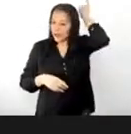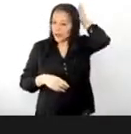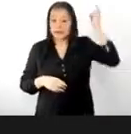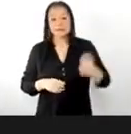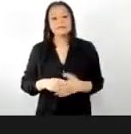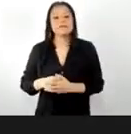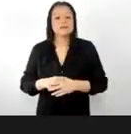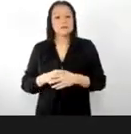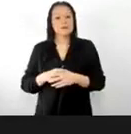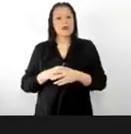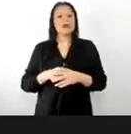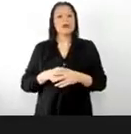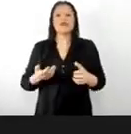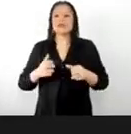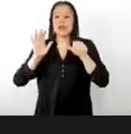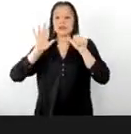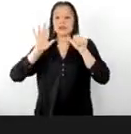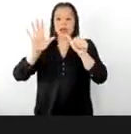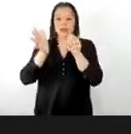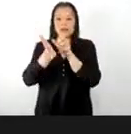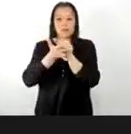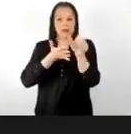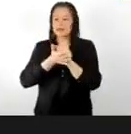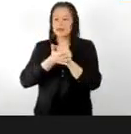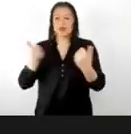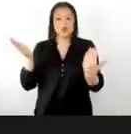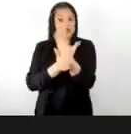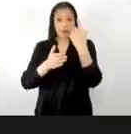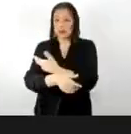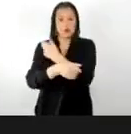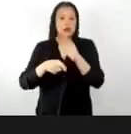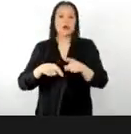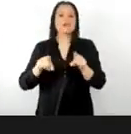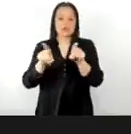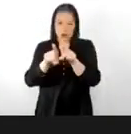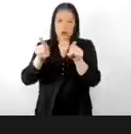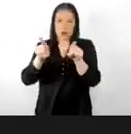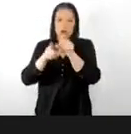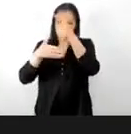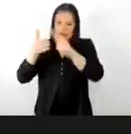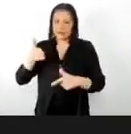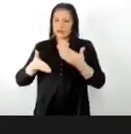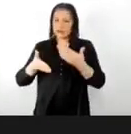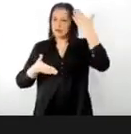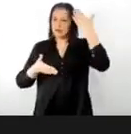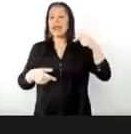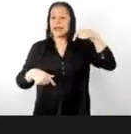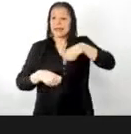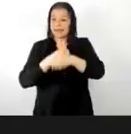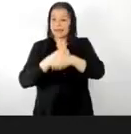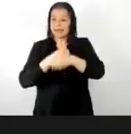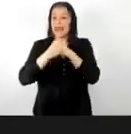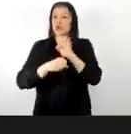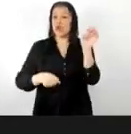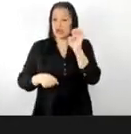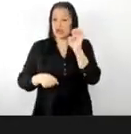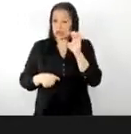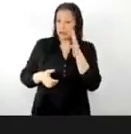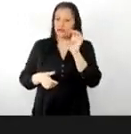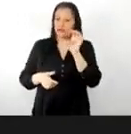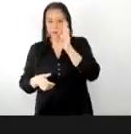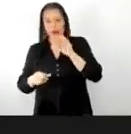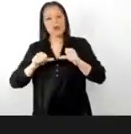Fíjense, en 6 meses no tenemos vacunas nuevas. Estas listas que hicimos nosotros en enero de este año, en febrero,